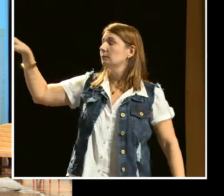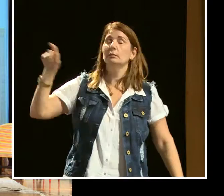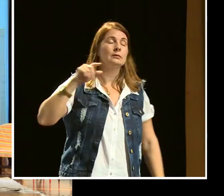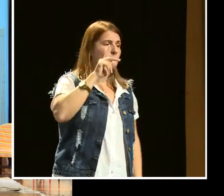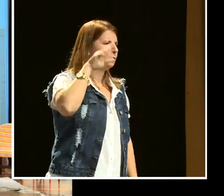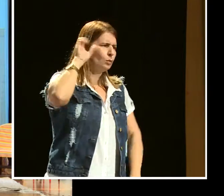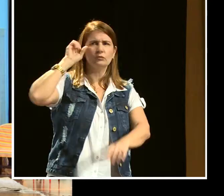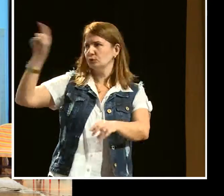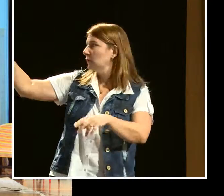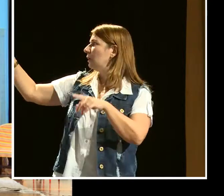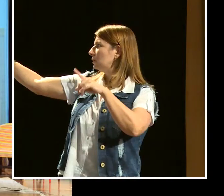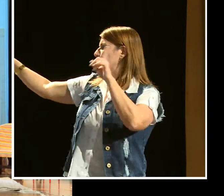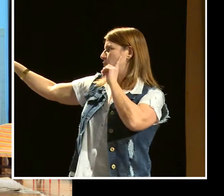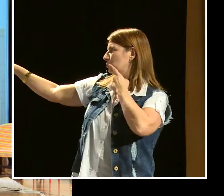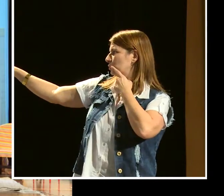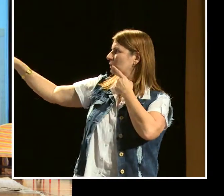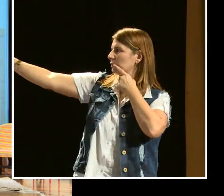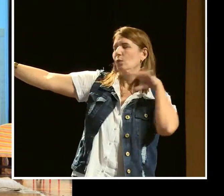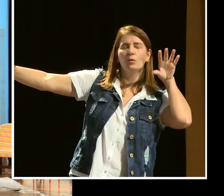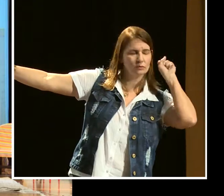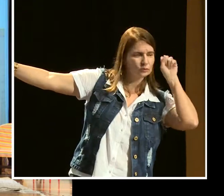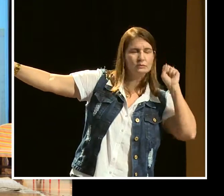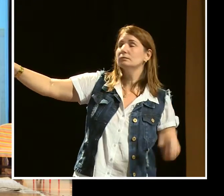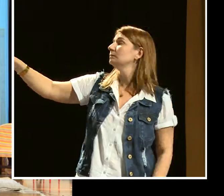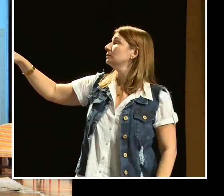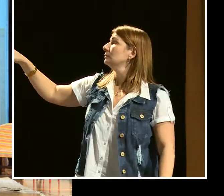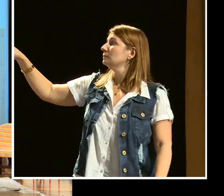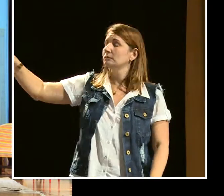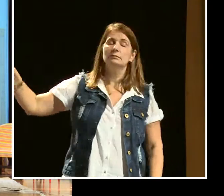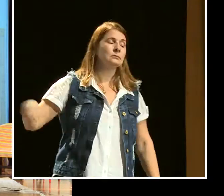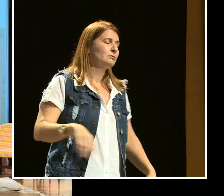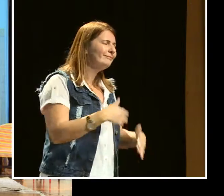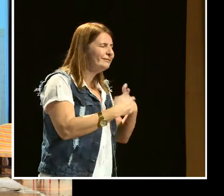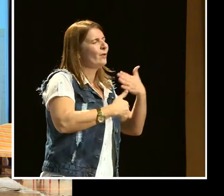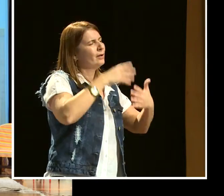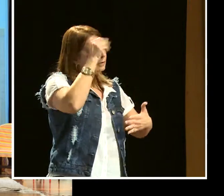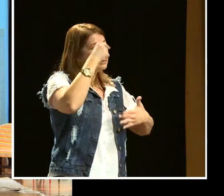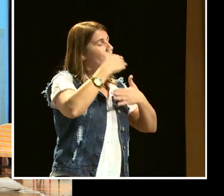Como se dá o processo de prática de um aluno ouvinte e de uma aluna surda?